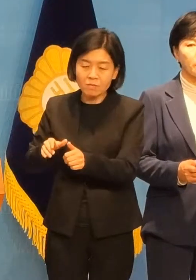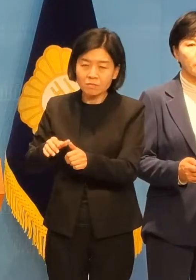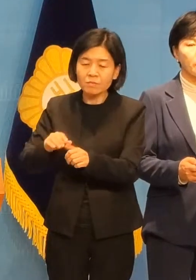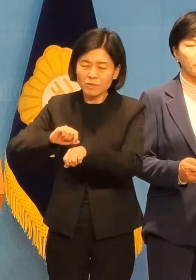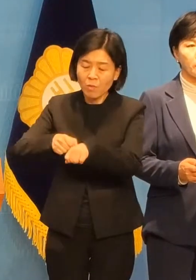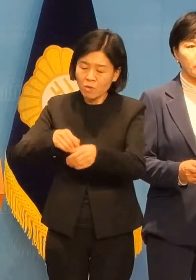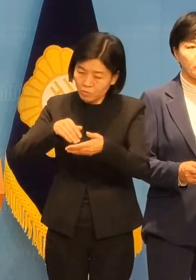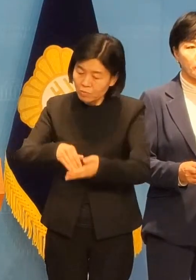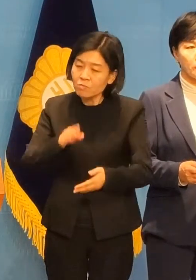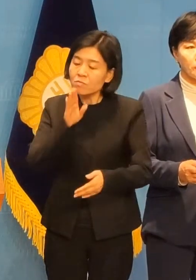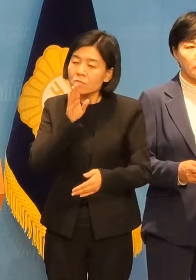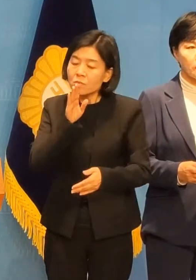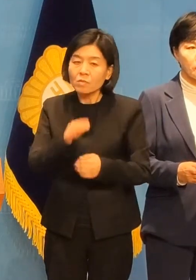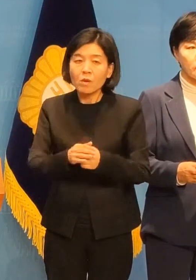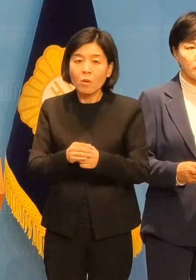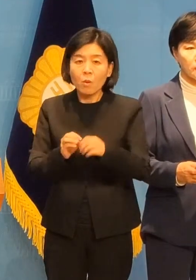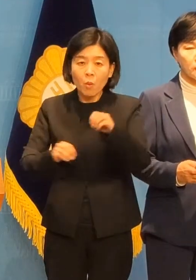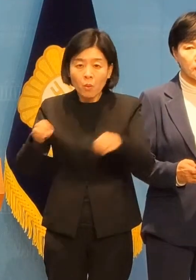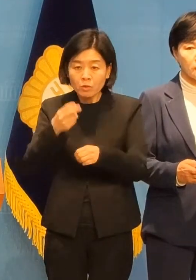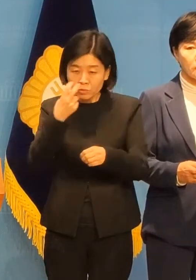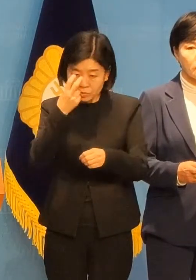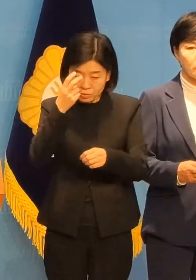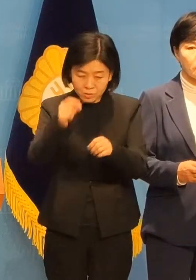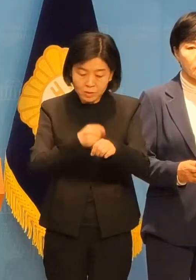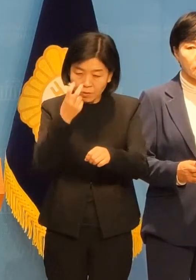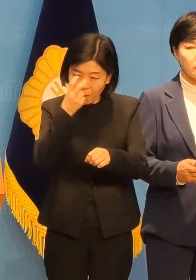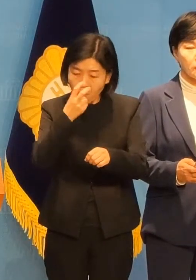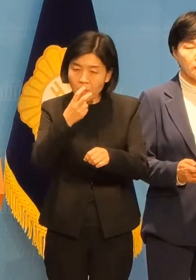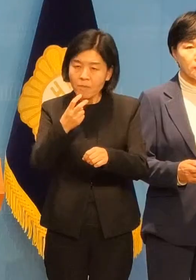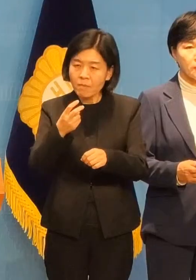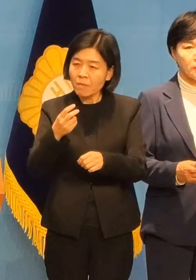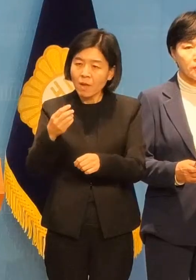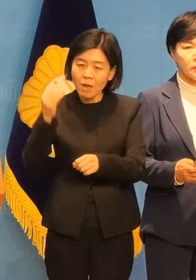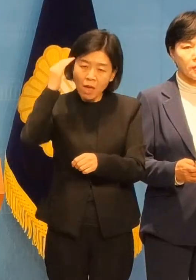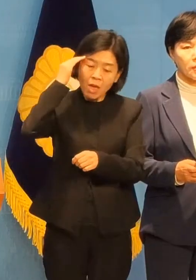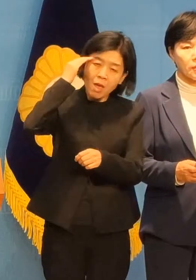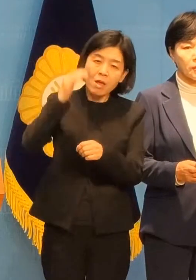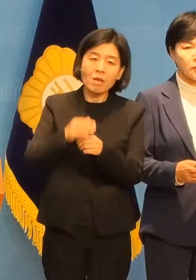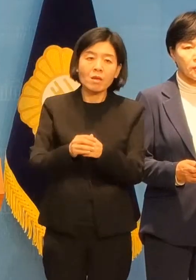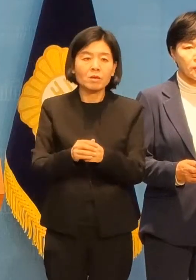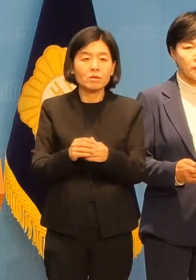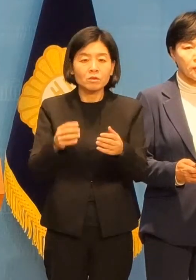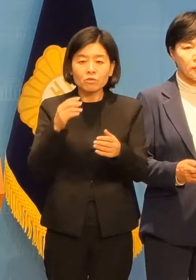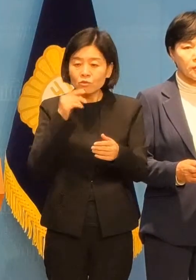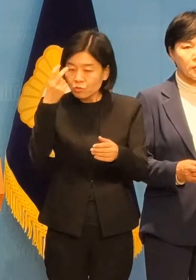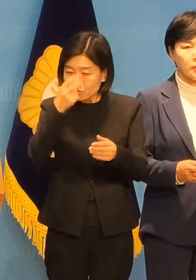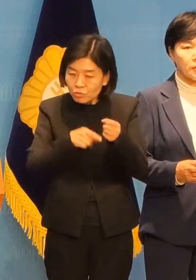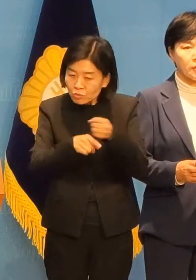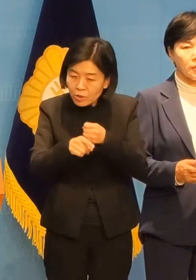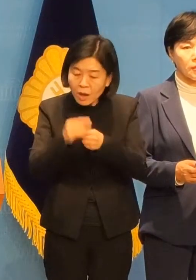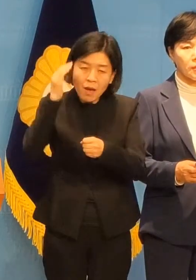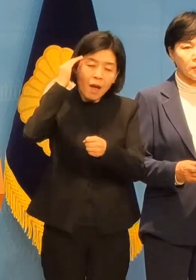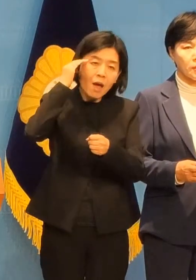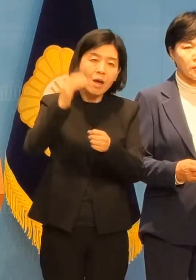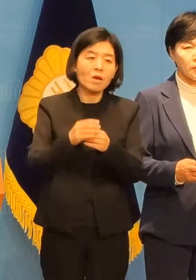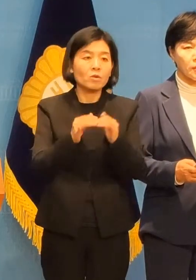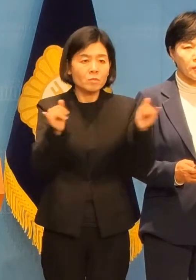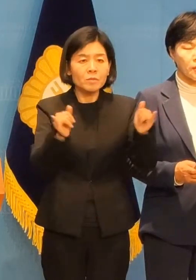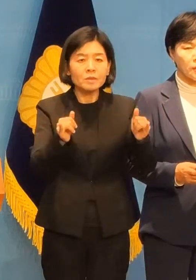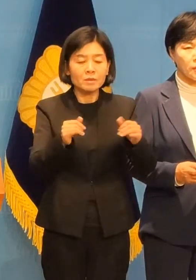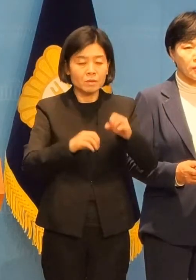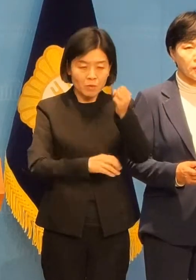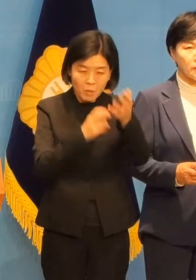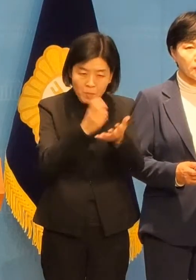걸며 내란 단죄를 가로막는 것은 국민과 헌정 질서에 대한 배반입니다. 사법정의에